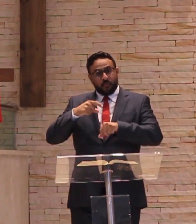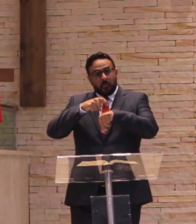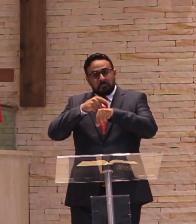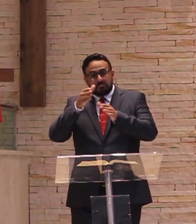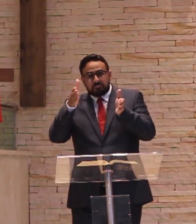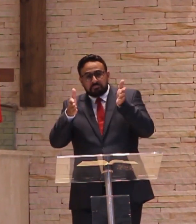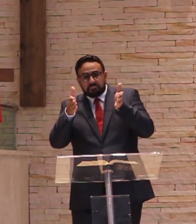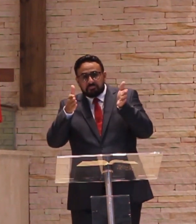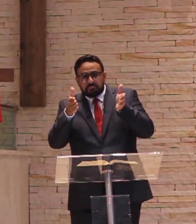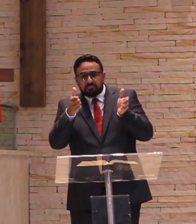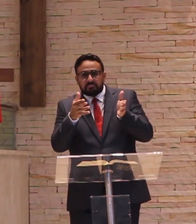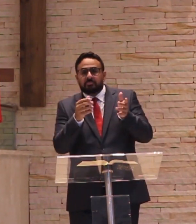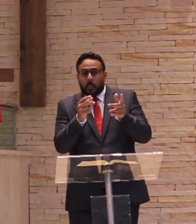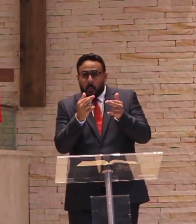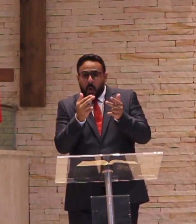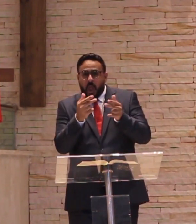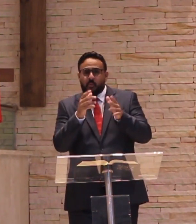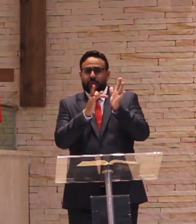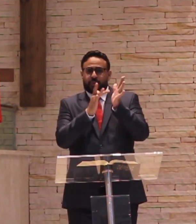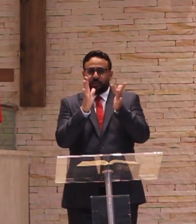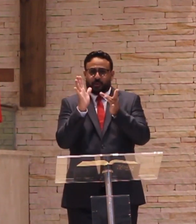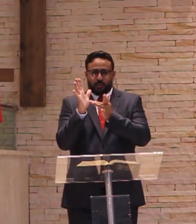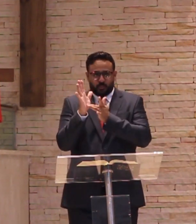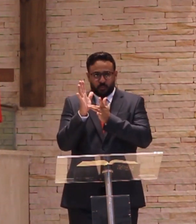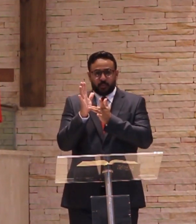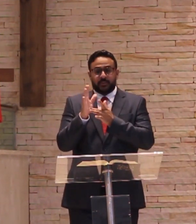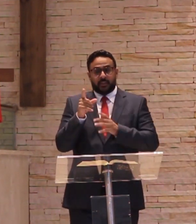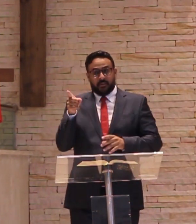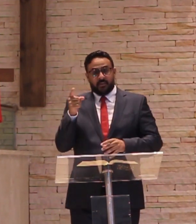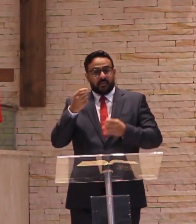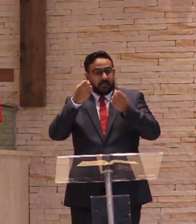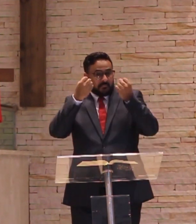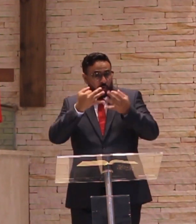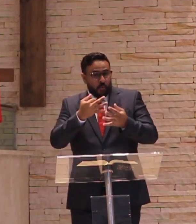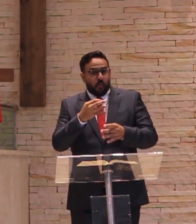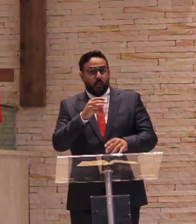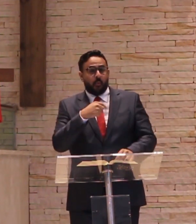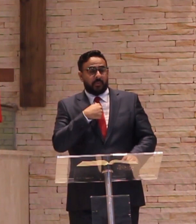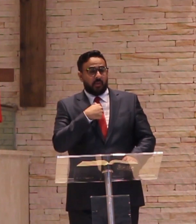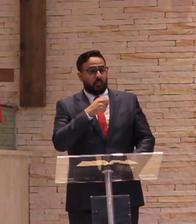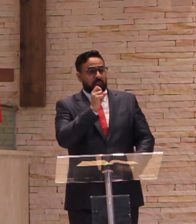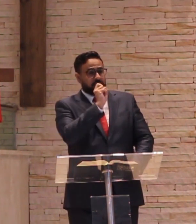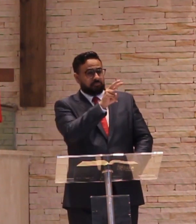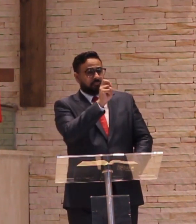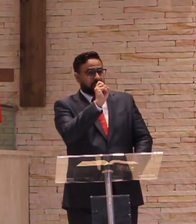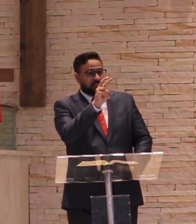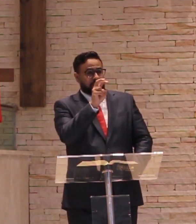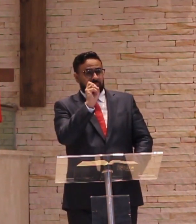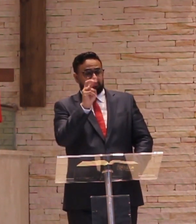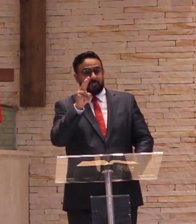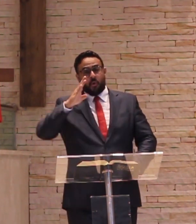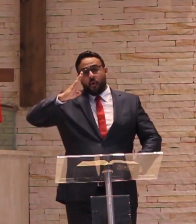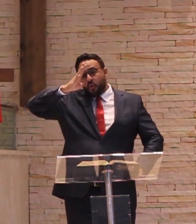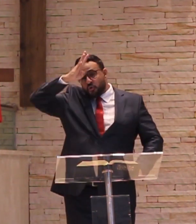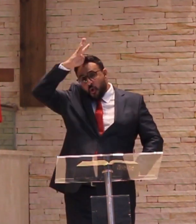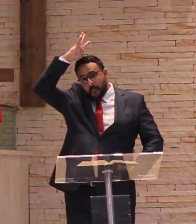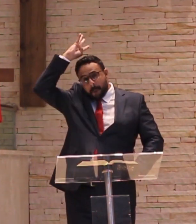Um homem que viveu no período de Jesus, ele viu